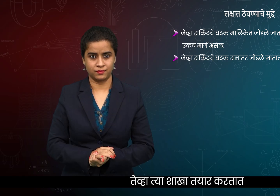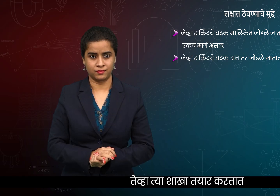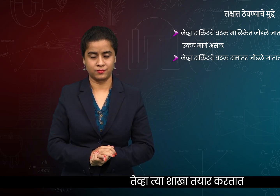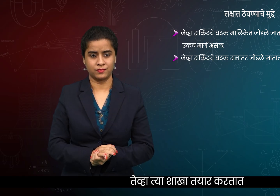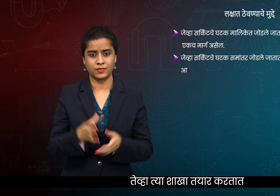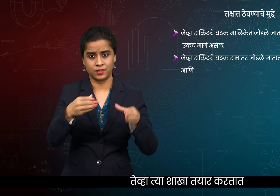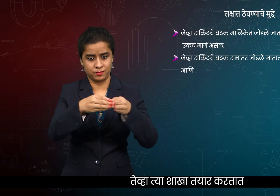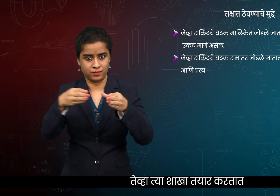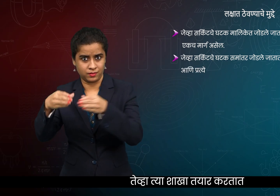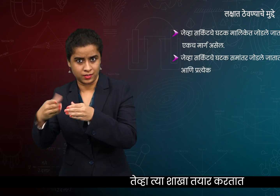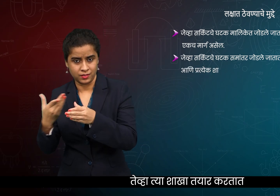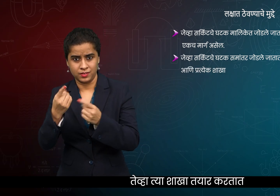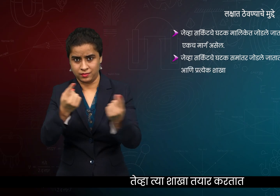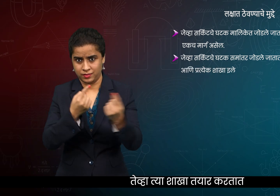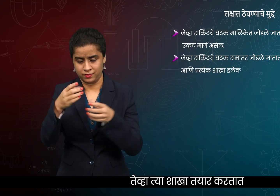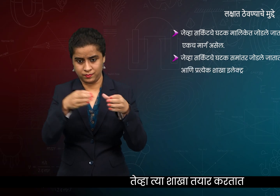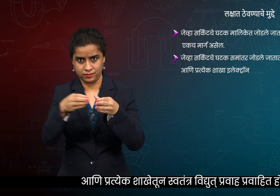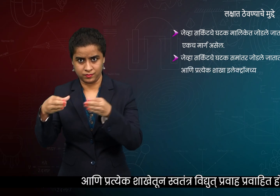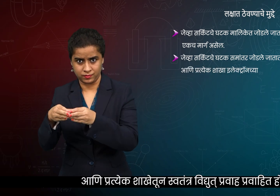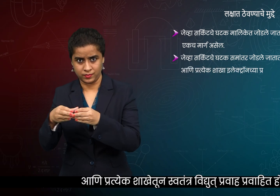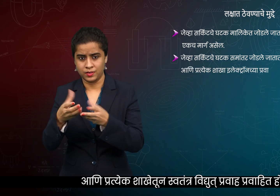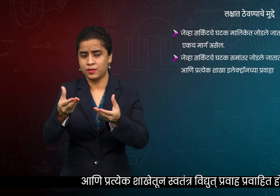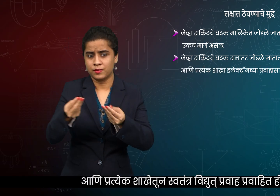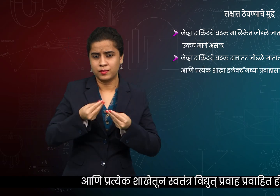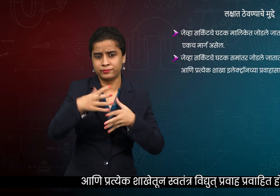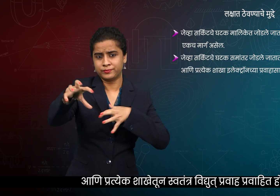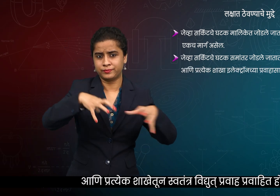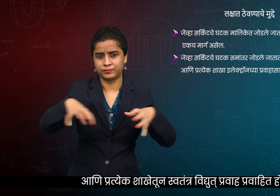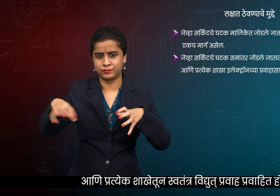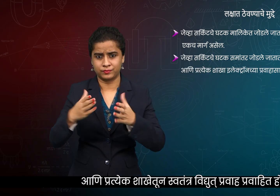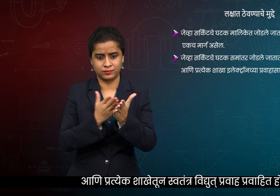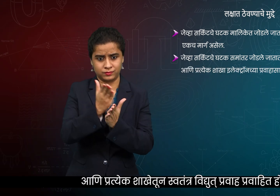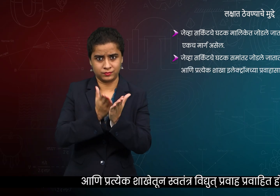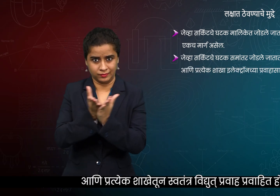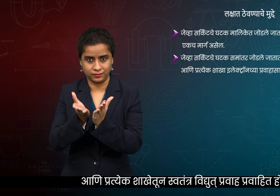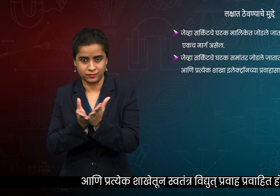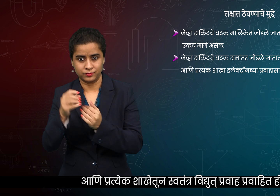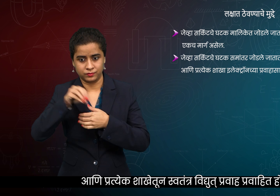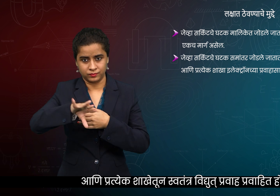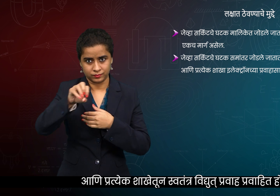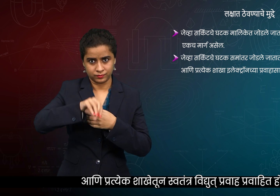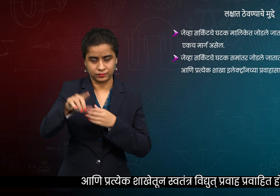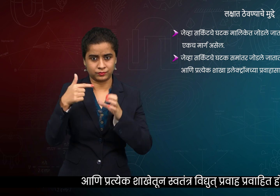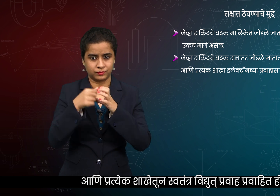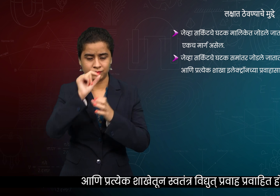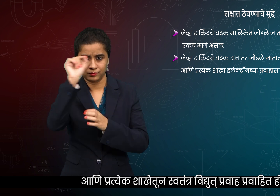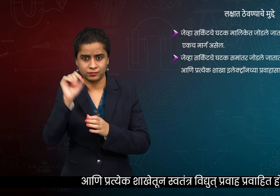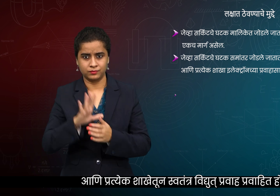तेव्हा त्या शाखा तयार करतात आणि प्रत्येक शाखेतून स्वतंत्र विद्युत प्रवाह प्रवाहित